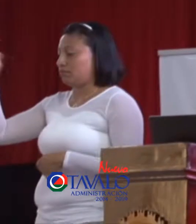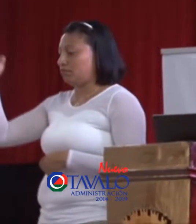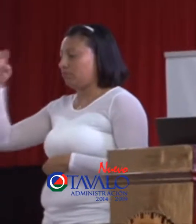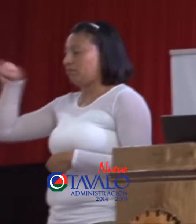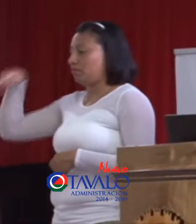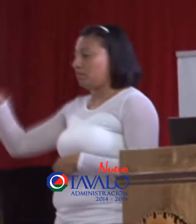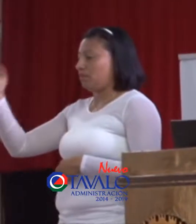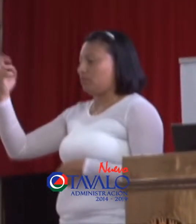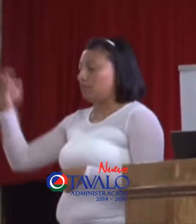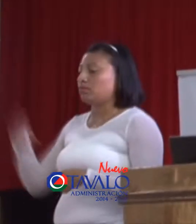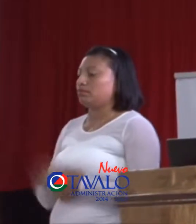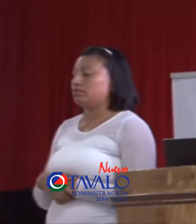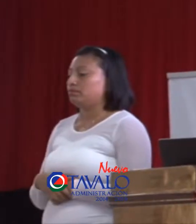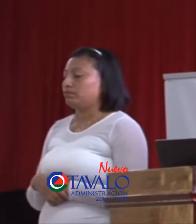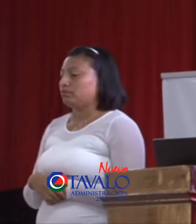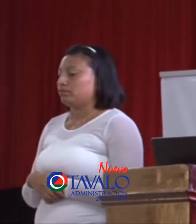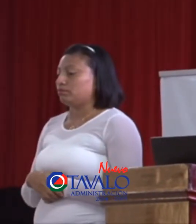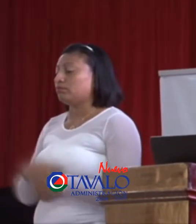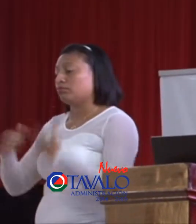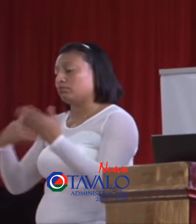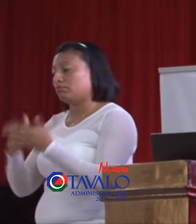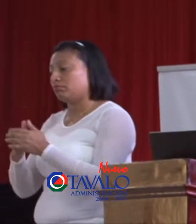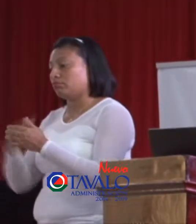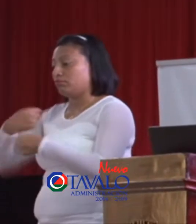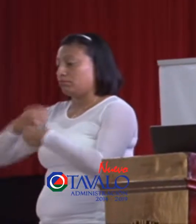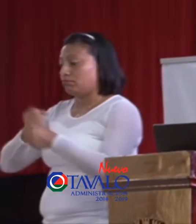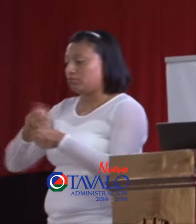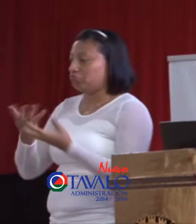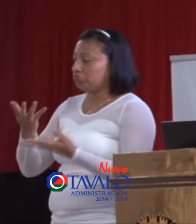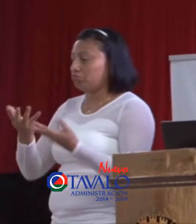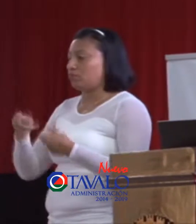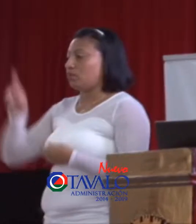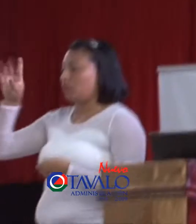$39,615,515, con una ejecución presupuestaria de